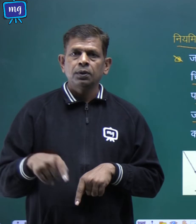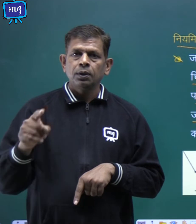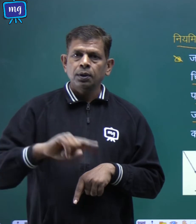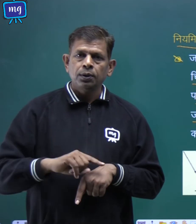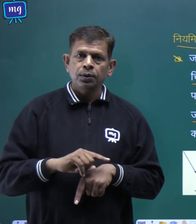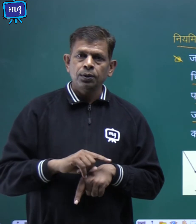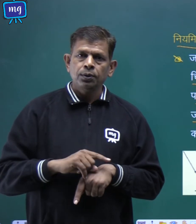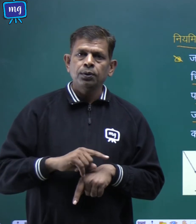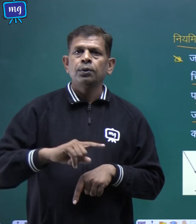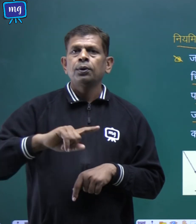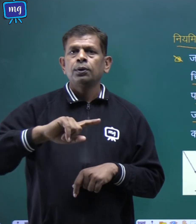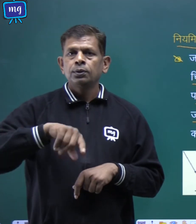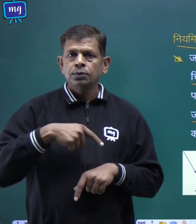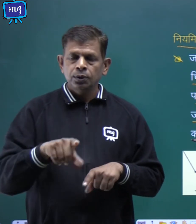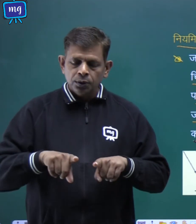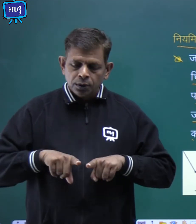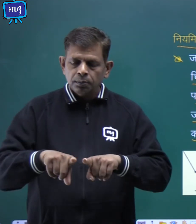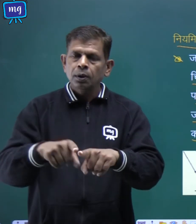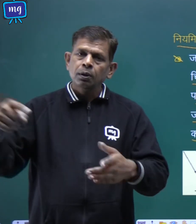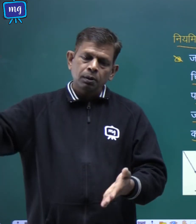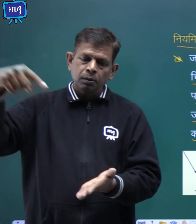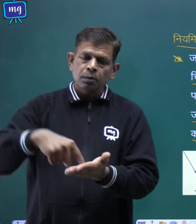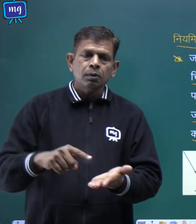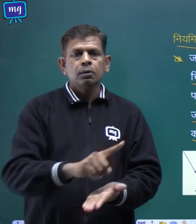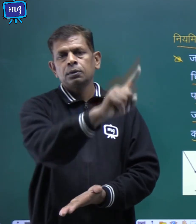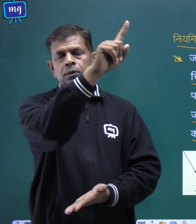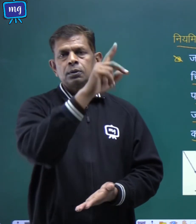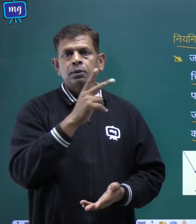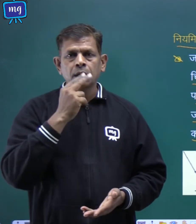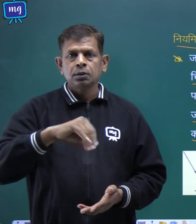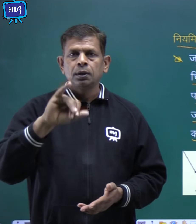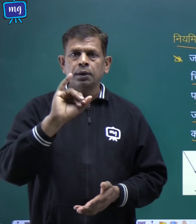इसे नियमित परावर्तन कहते हैं।